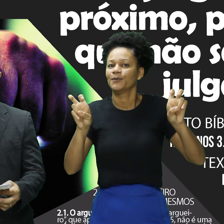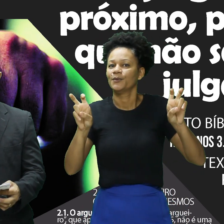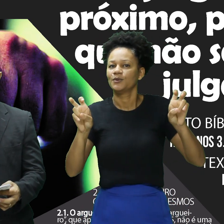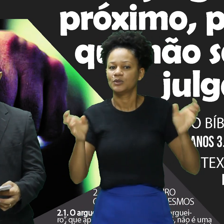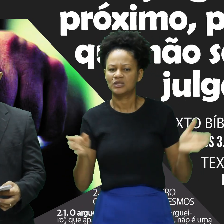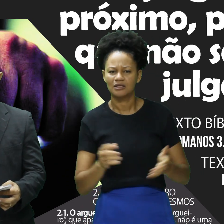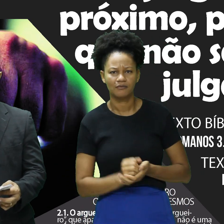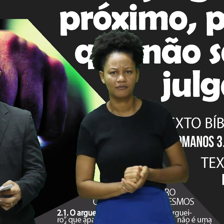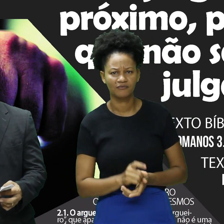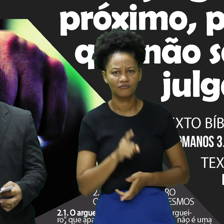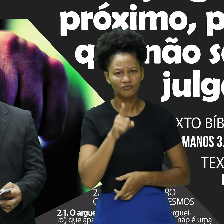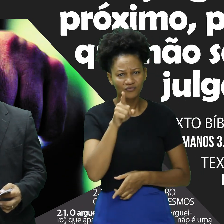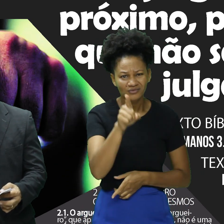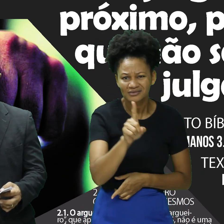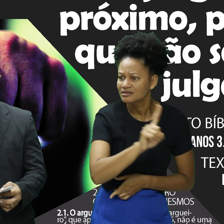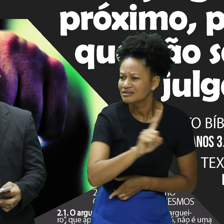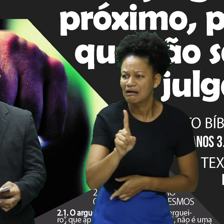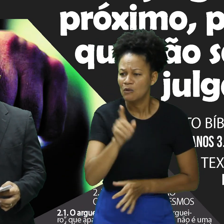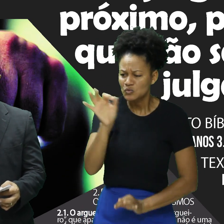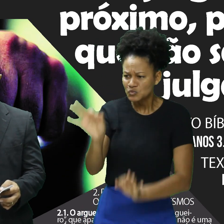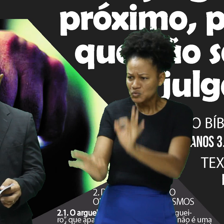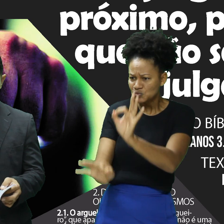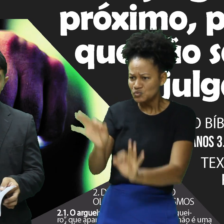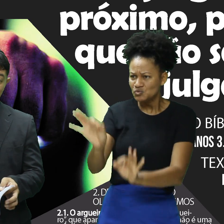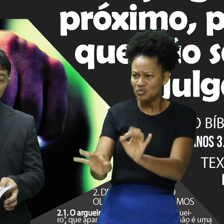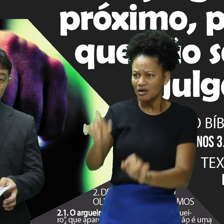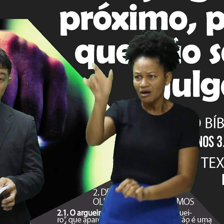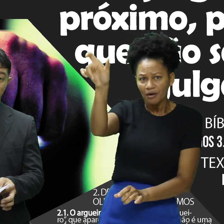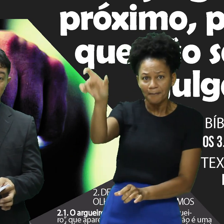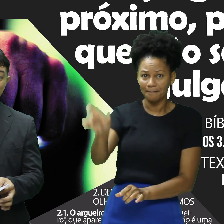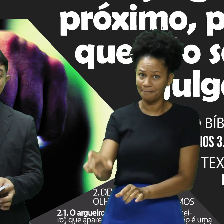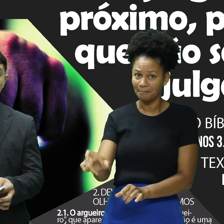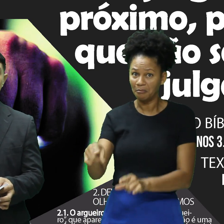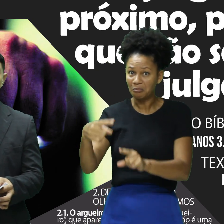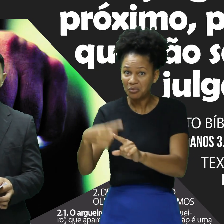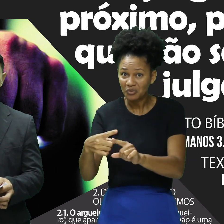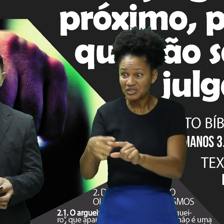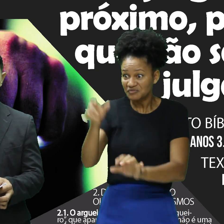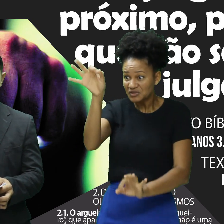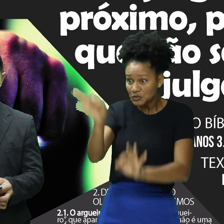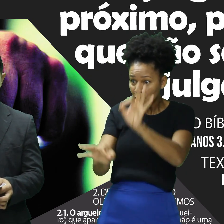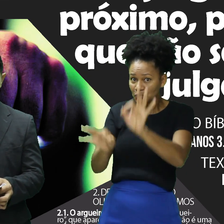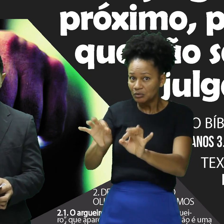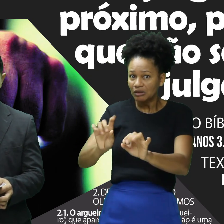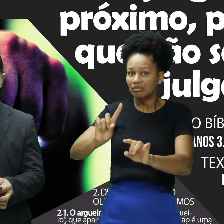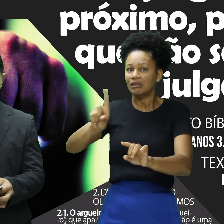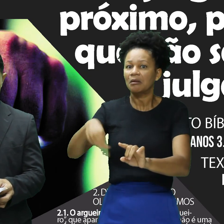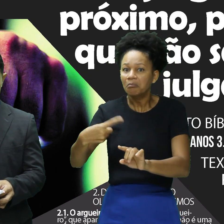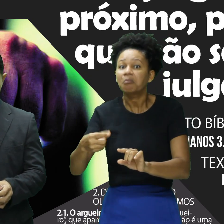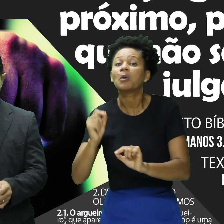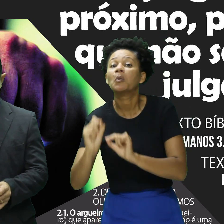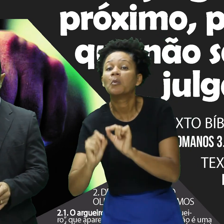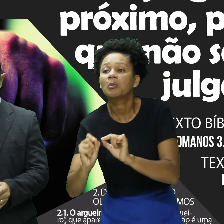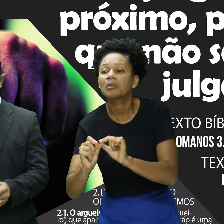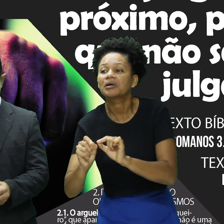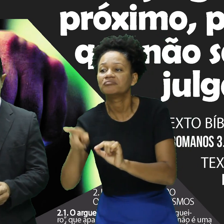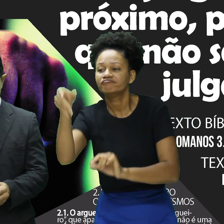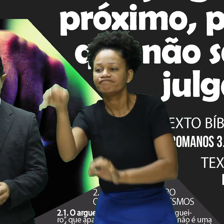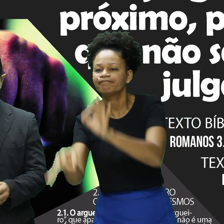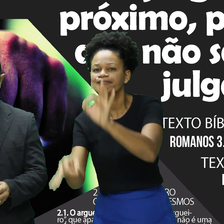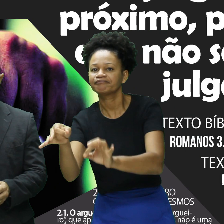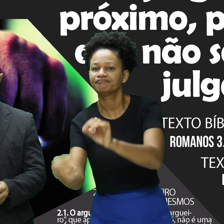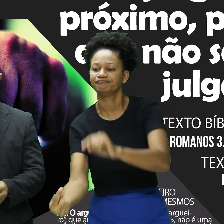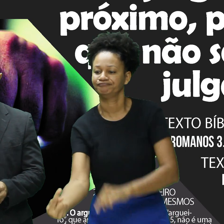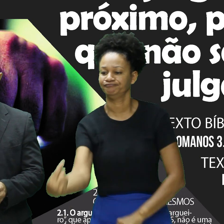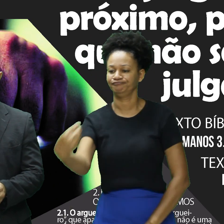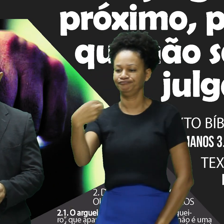não julgue o próximo, para que não sejas julgado. Esse